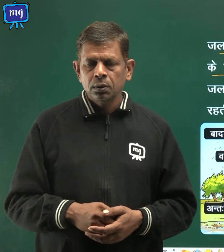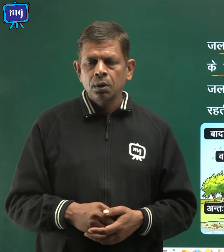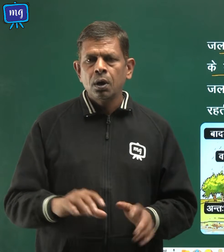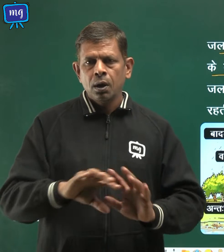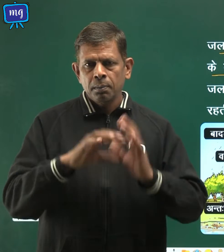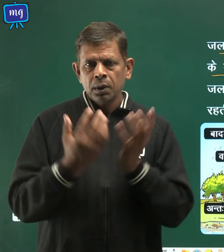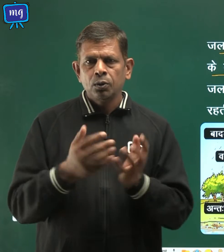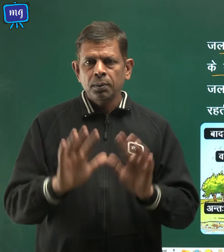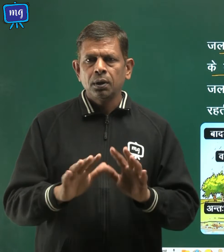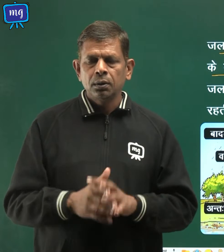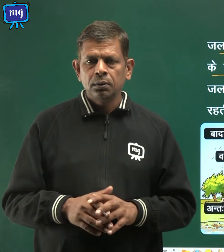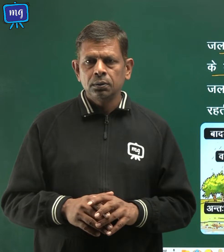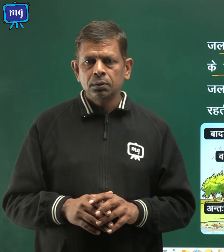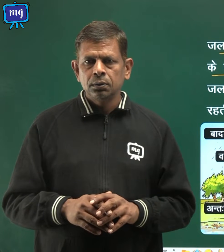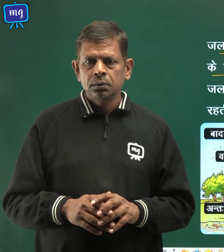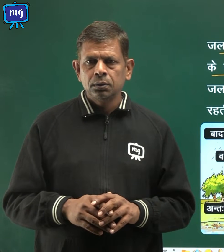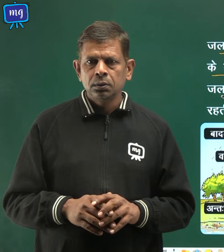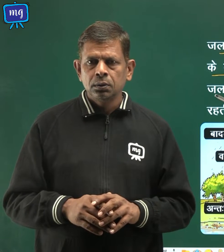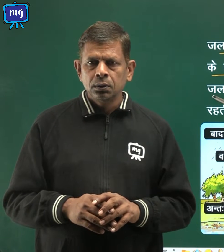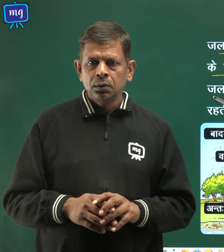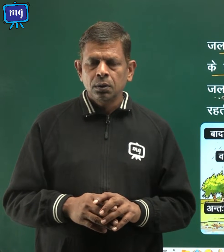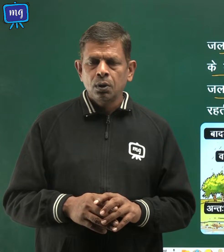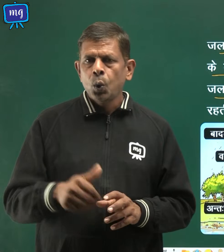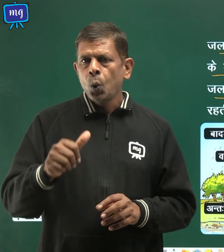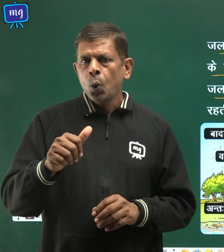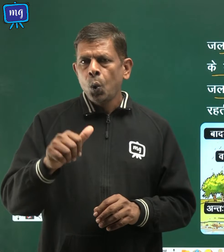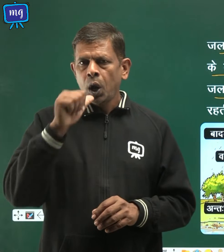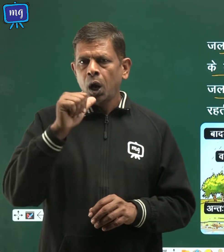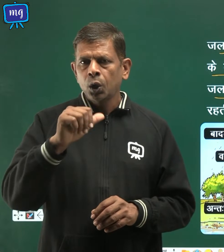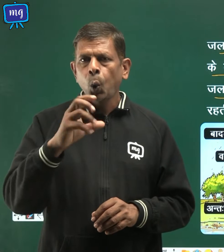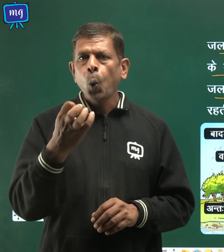पृथ्वी पर जल की कुल मात्रा